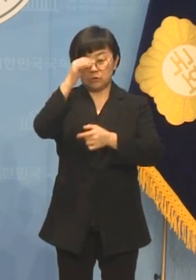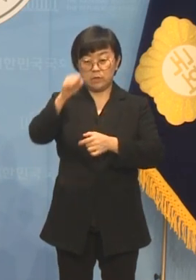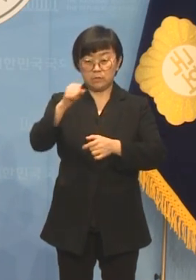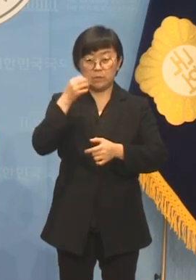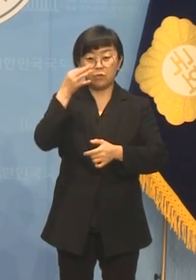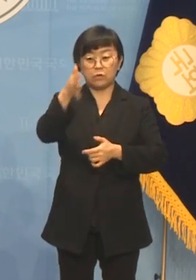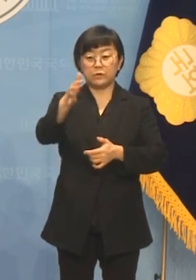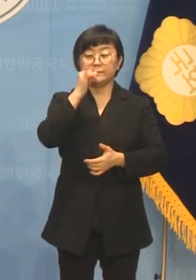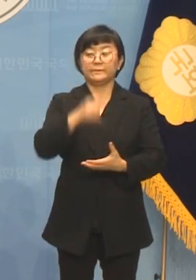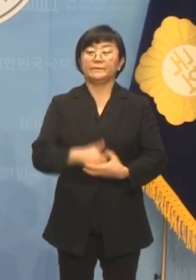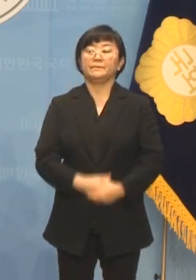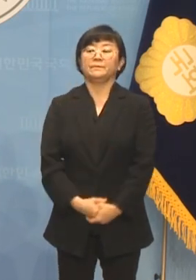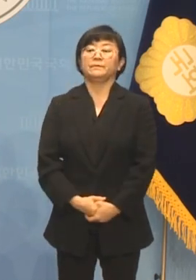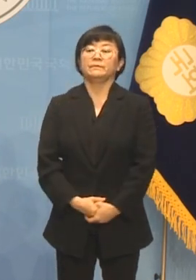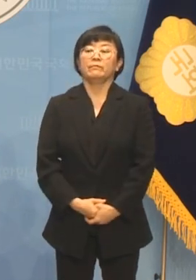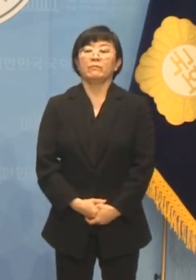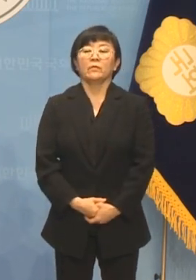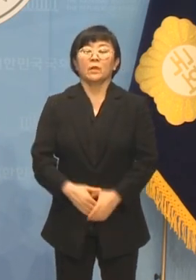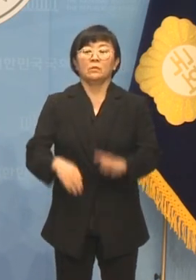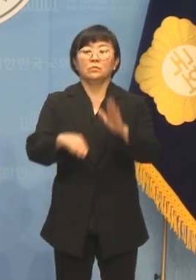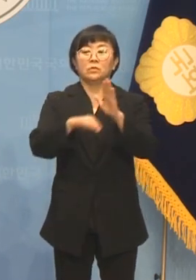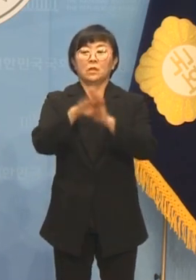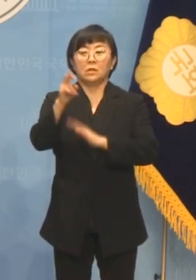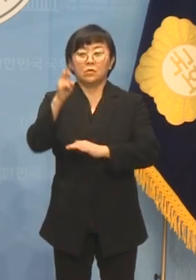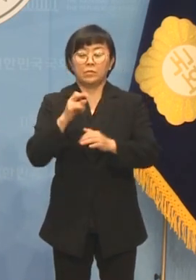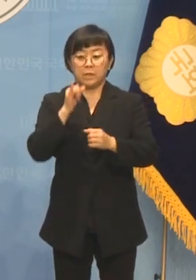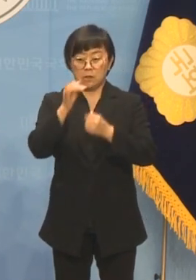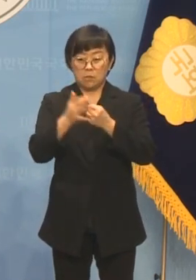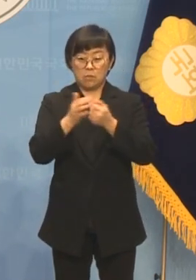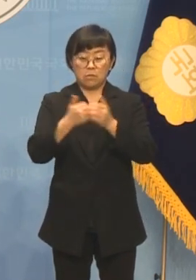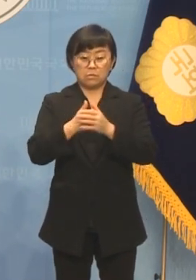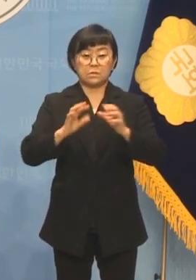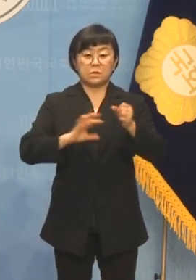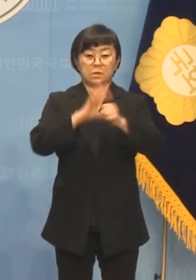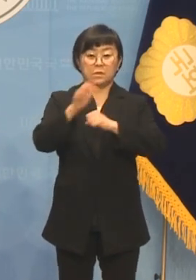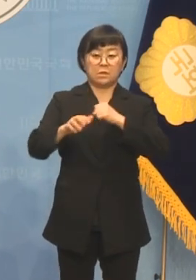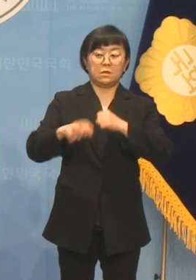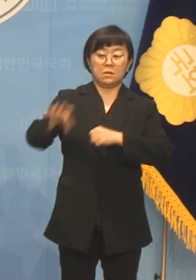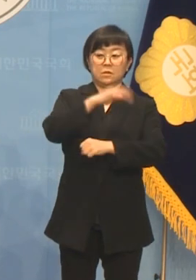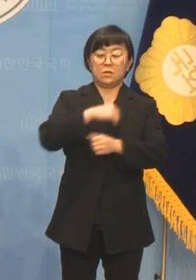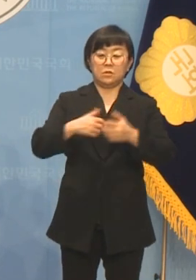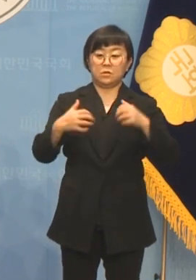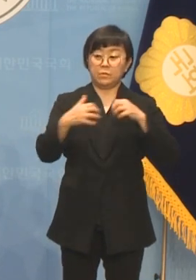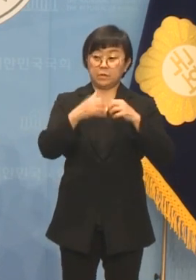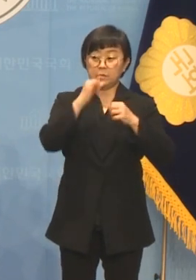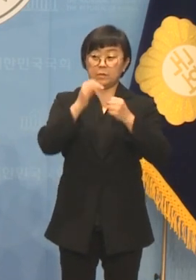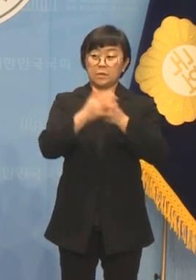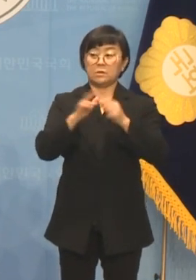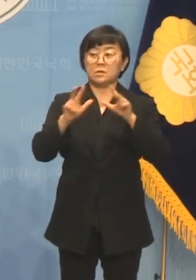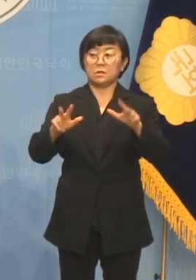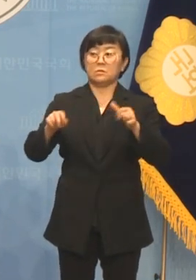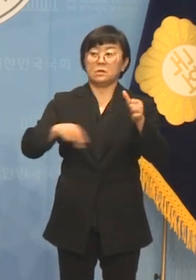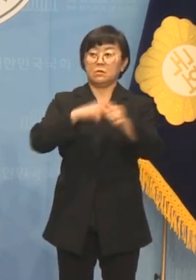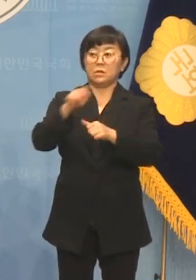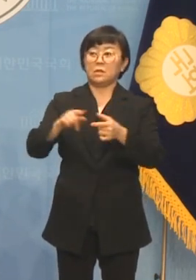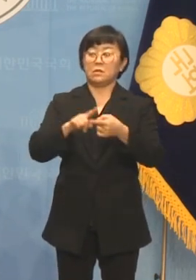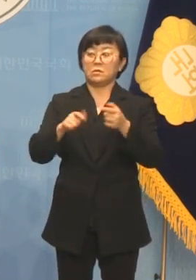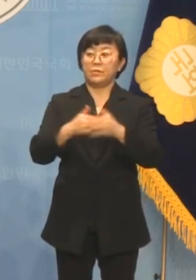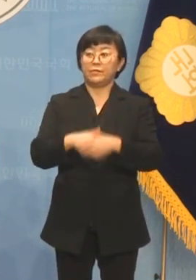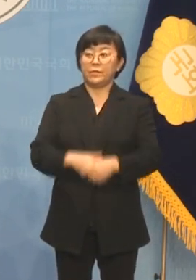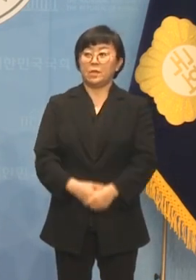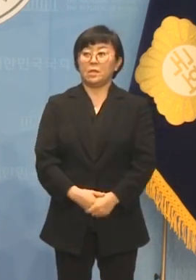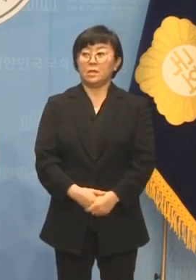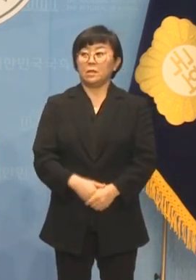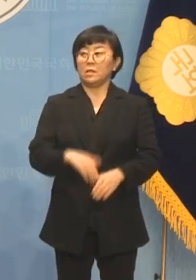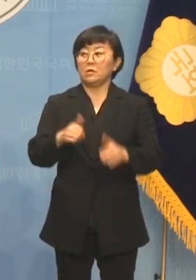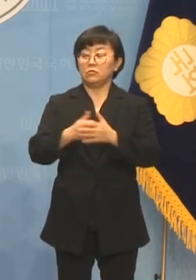바 있습니다. 북한의 도발이 이어지고 세계 각지에서 분쟁 위험이 커지고 있는 지금 상황에서